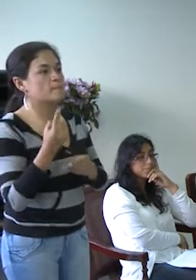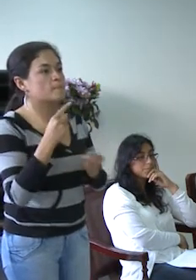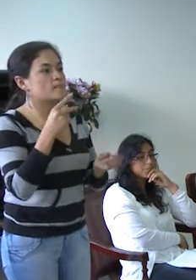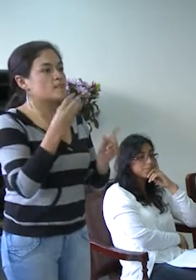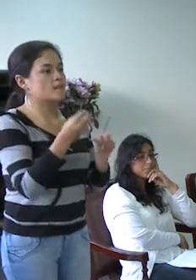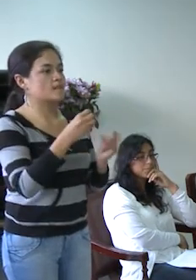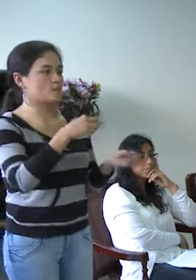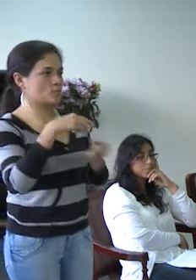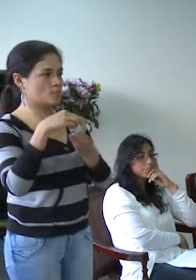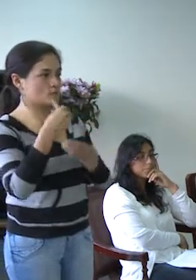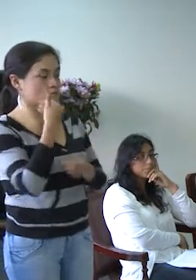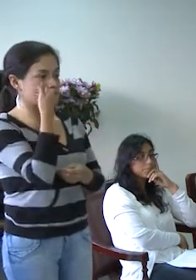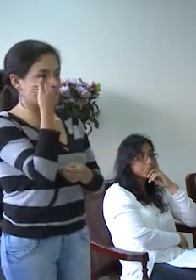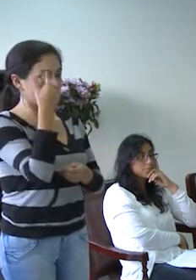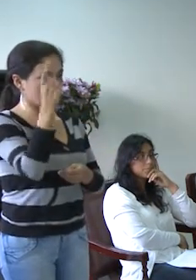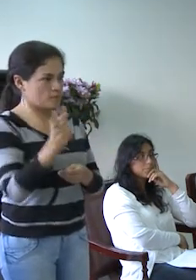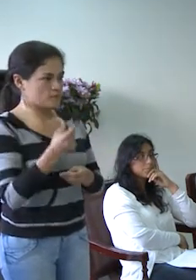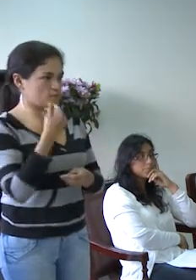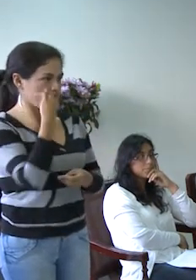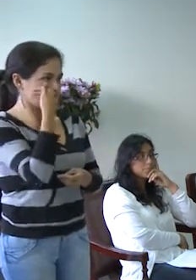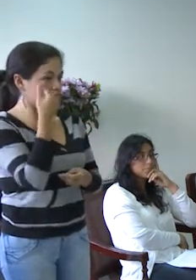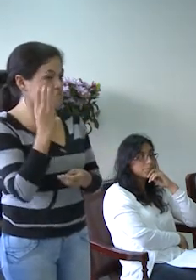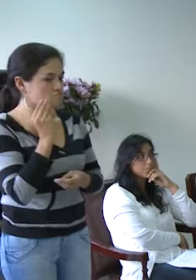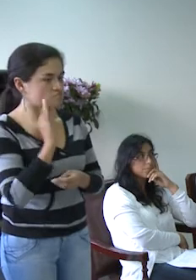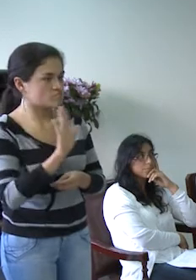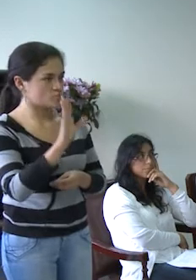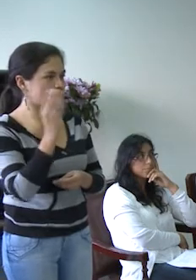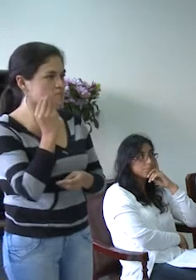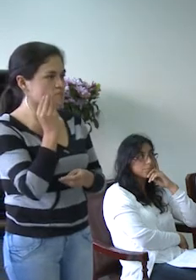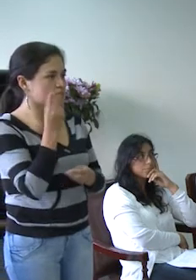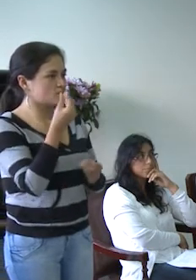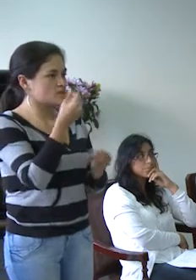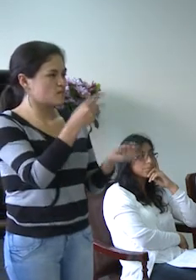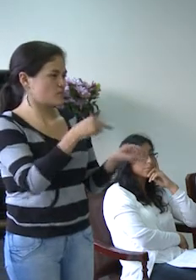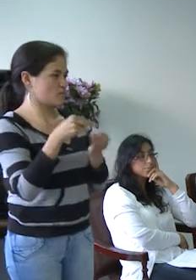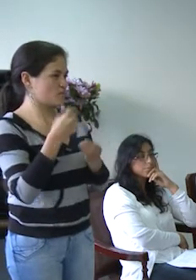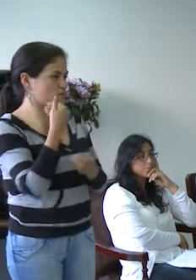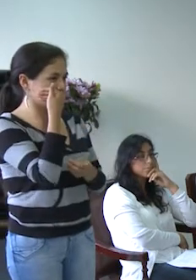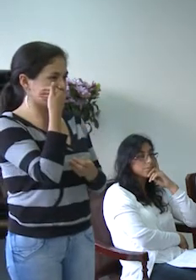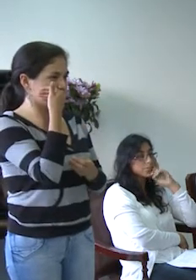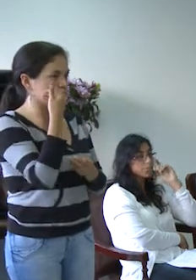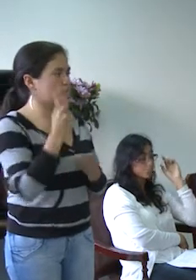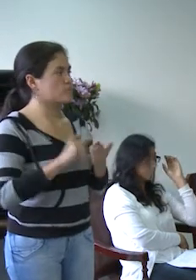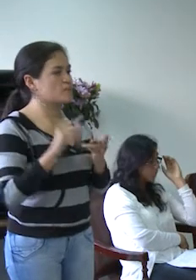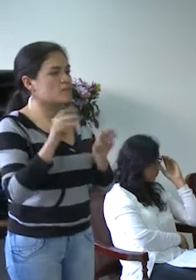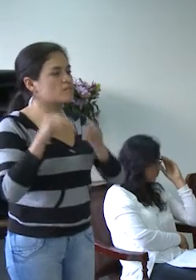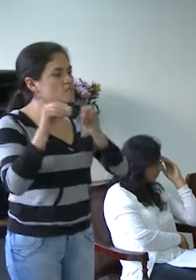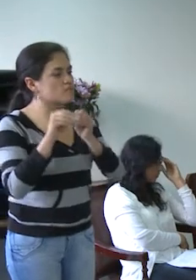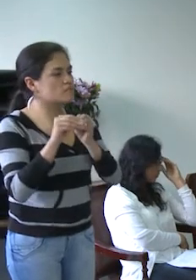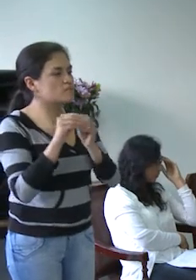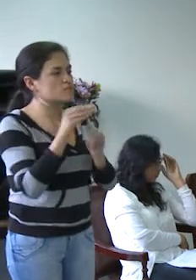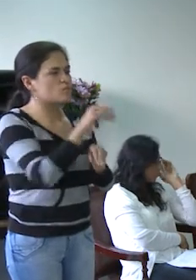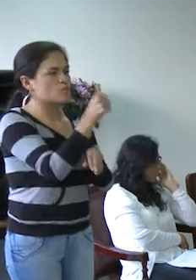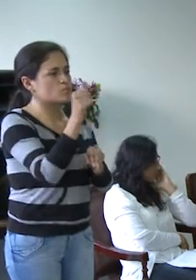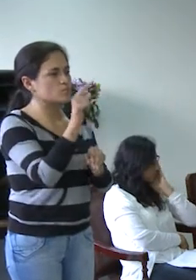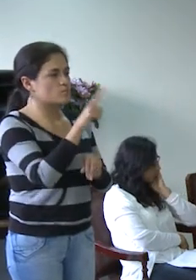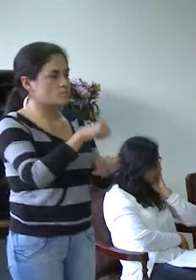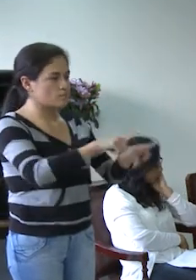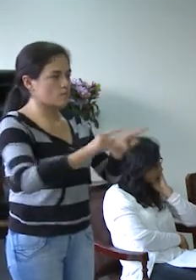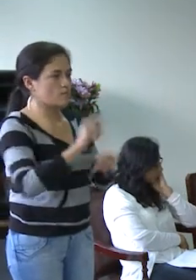de adultos, que es una parte de la educación formal, convencional. Él había tenido la formación en el CREFAL, en